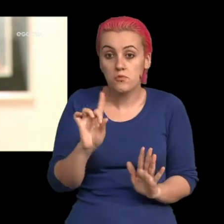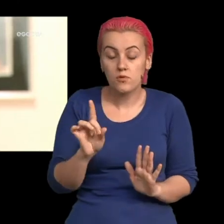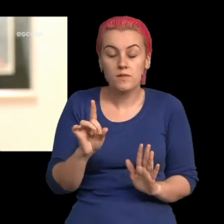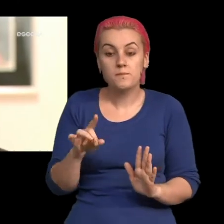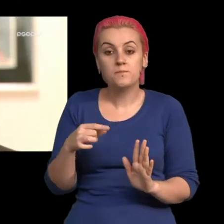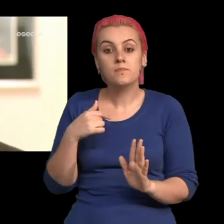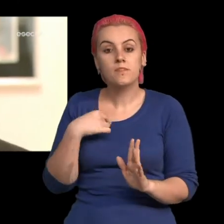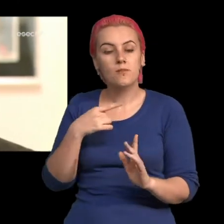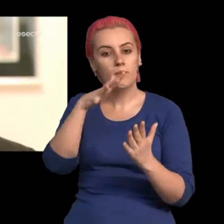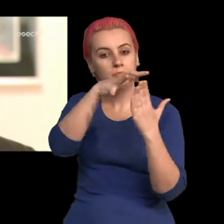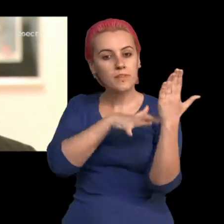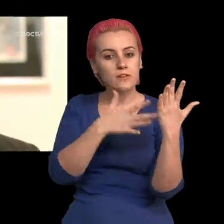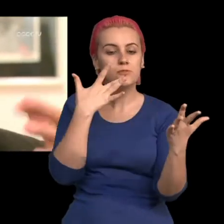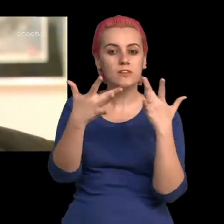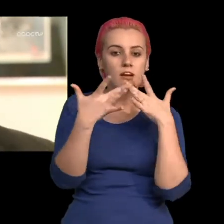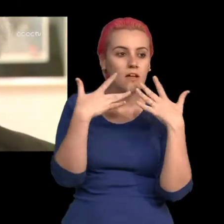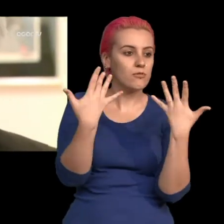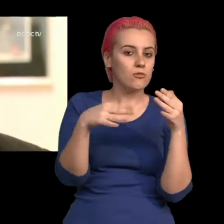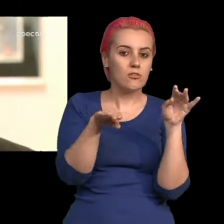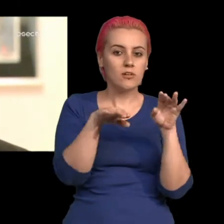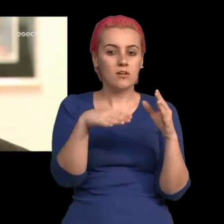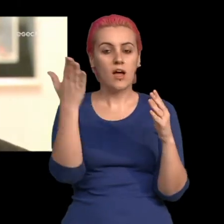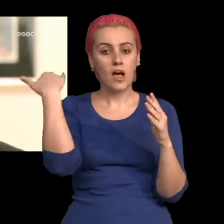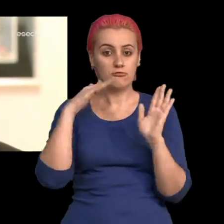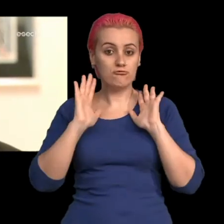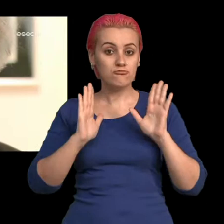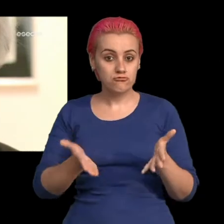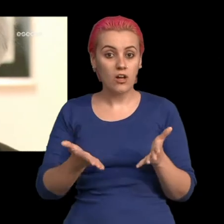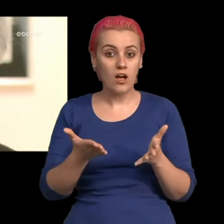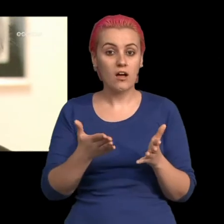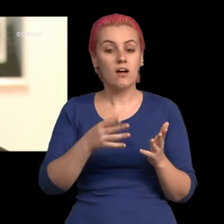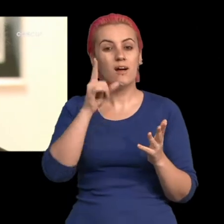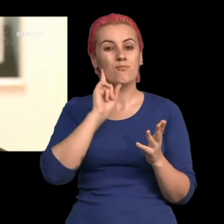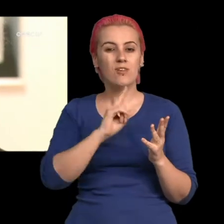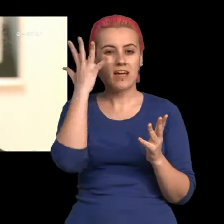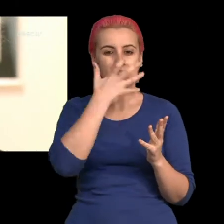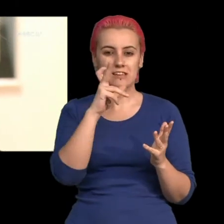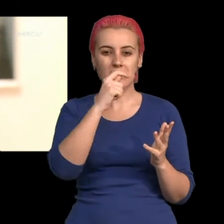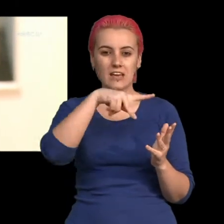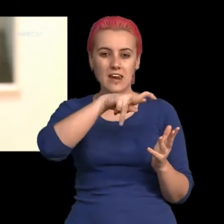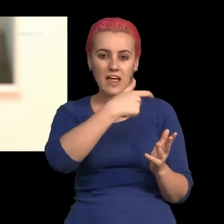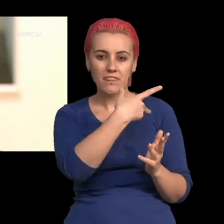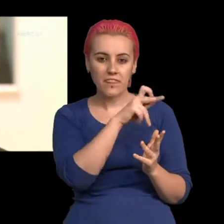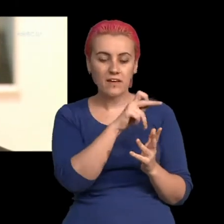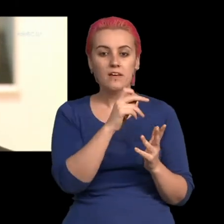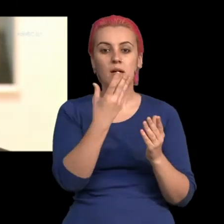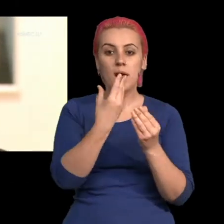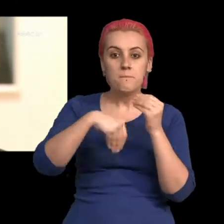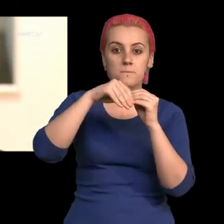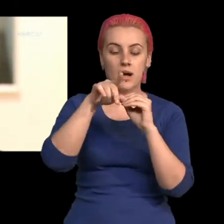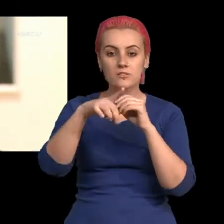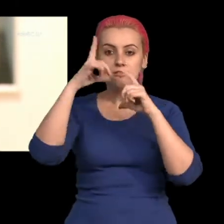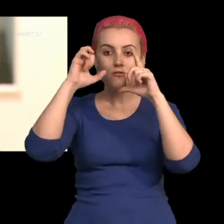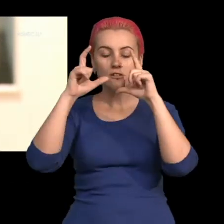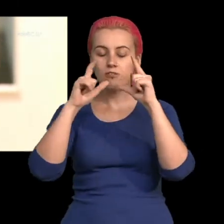portanto, associar um texto, um espetáculo, já tinha sido feito com a atriz Renata Portas. E mais a